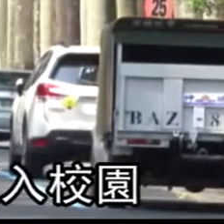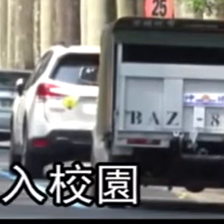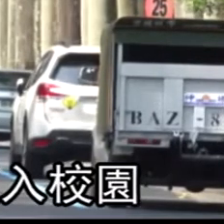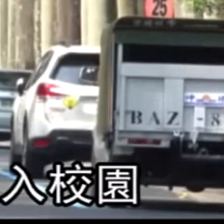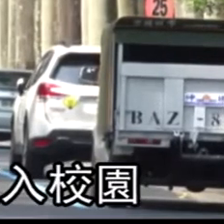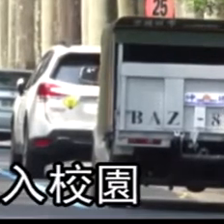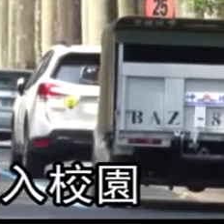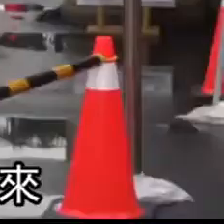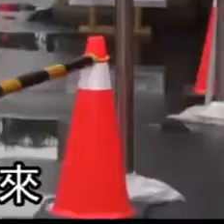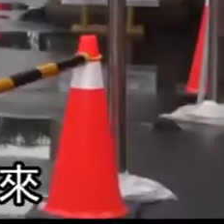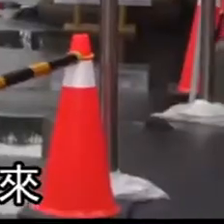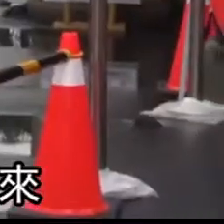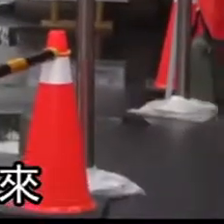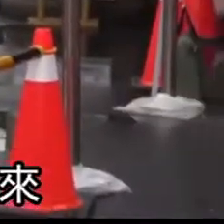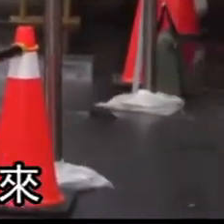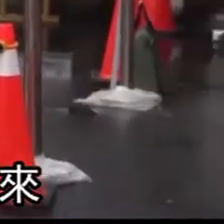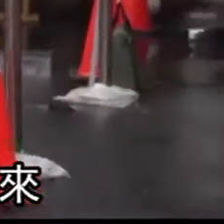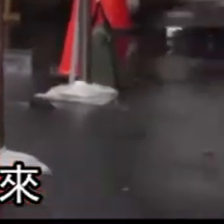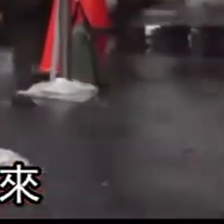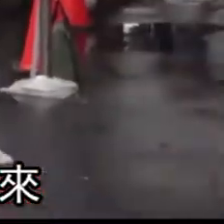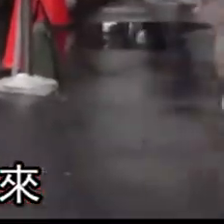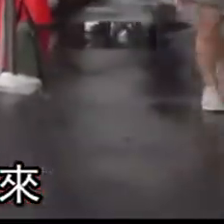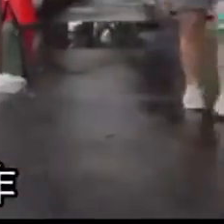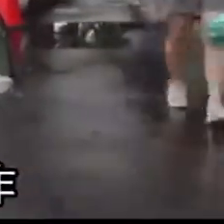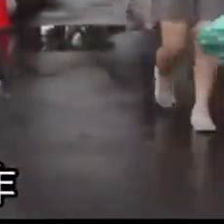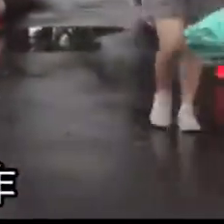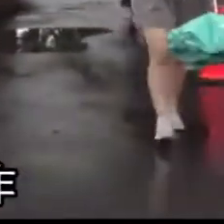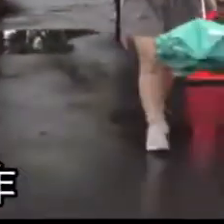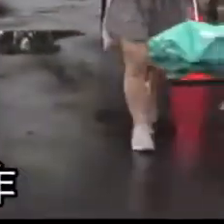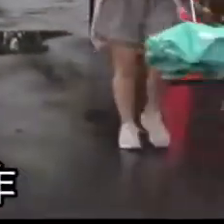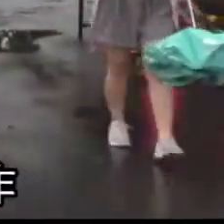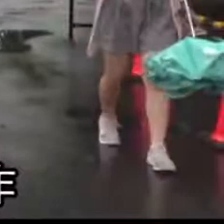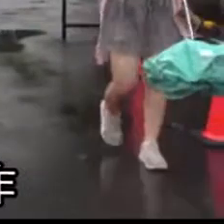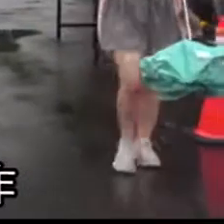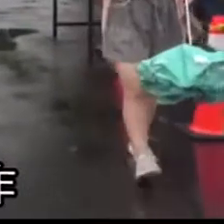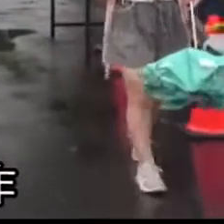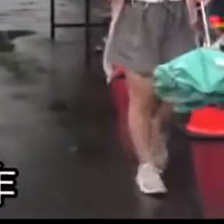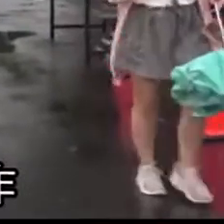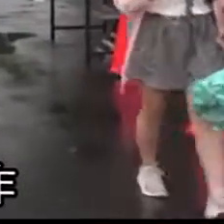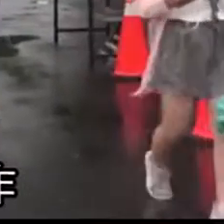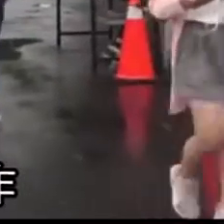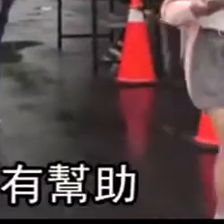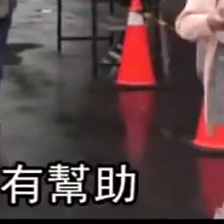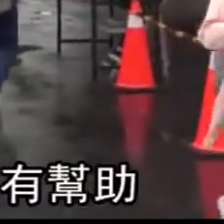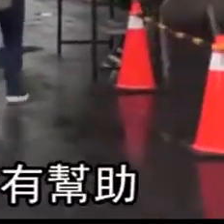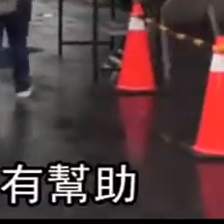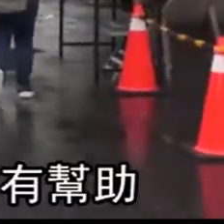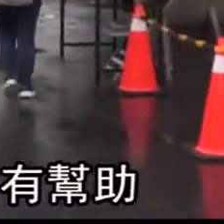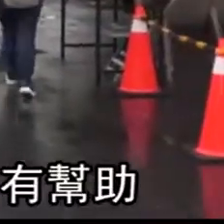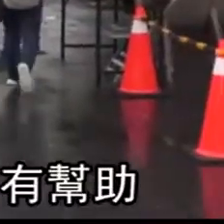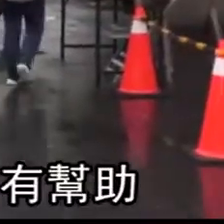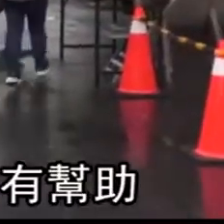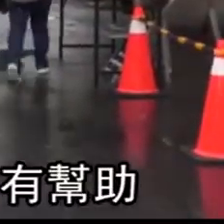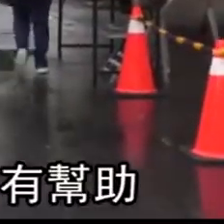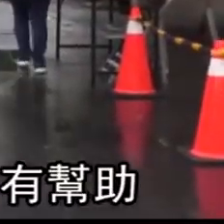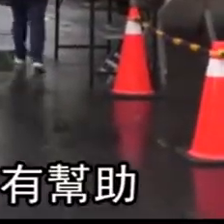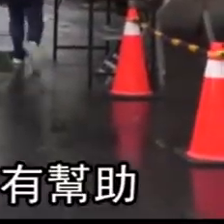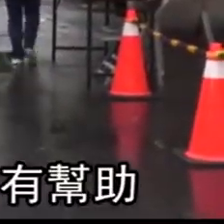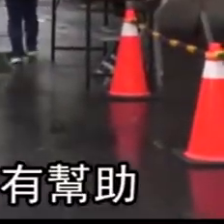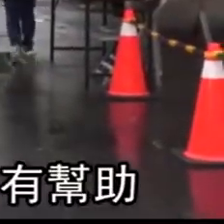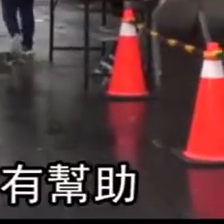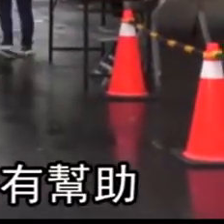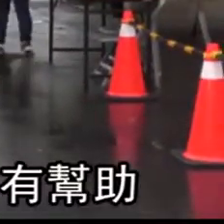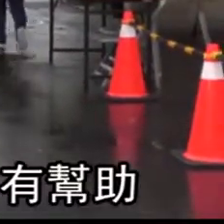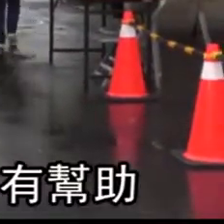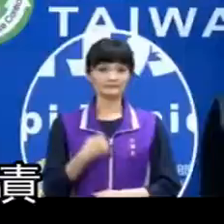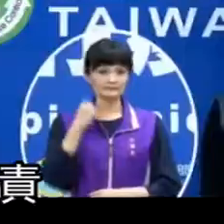才可以进入校园。 相关的机关之间有往来，那应该是要密切合作，那才对这个疫情的控制